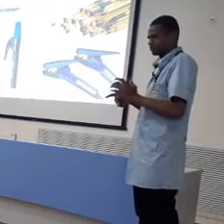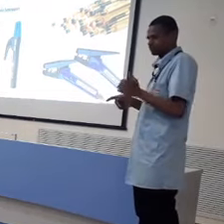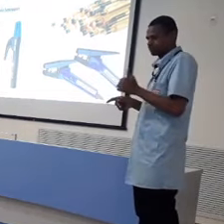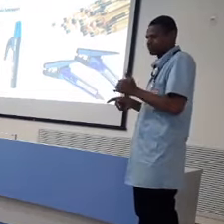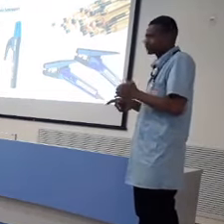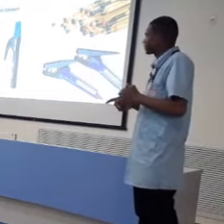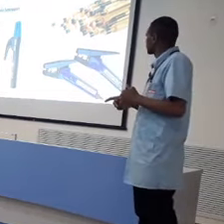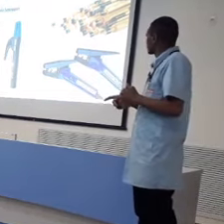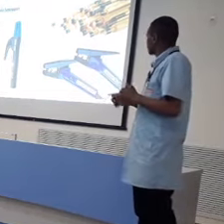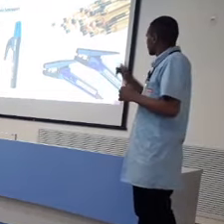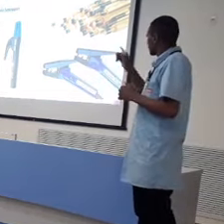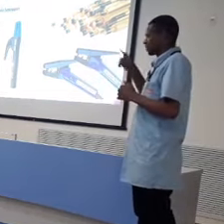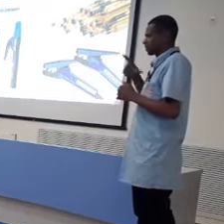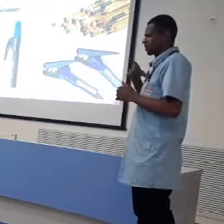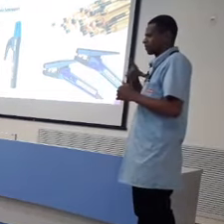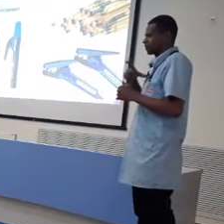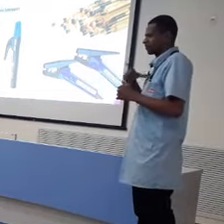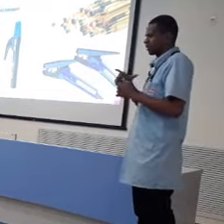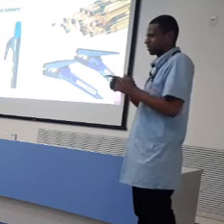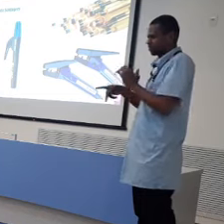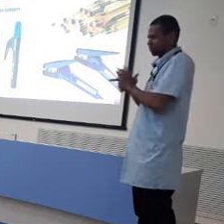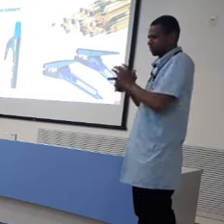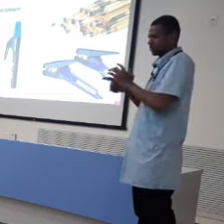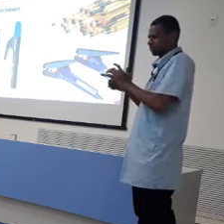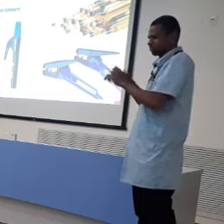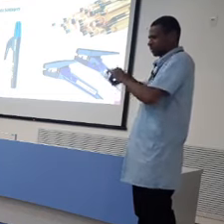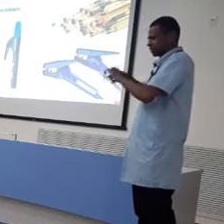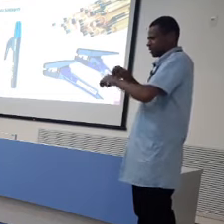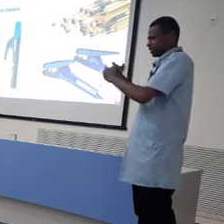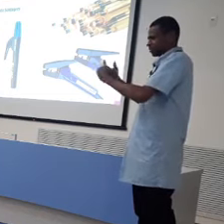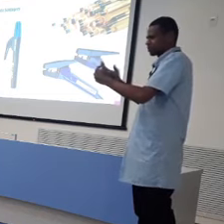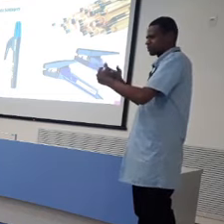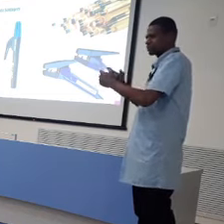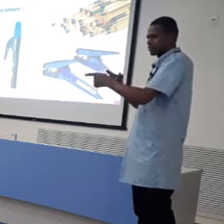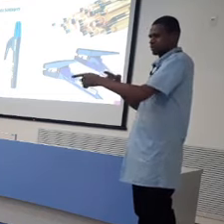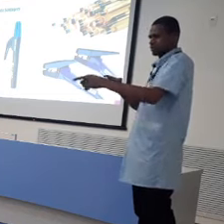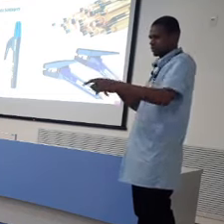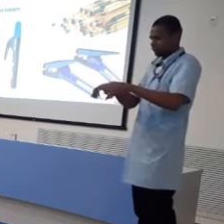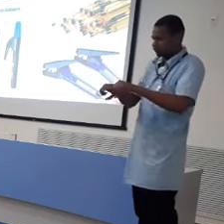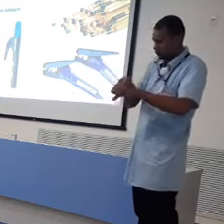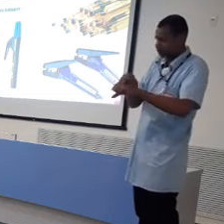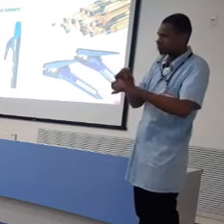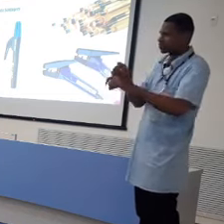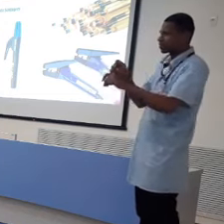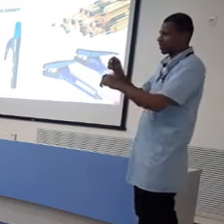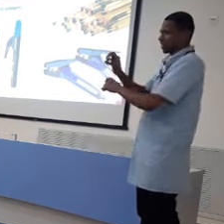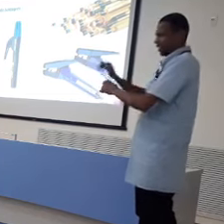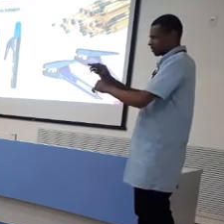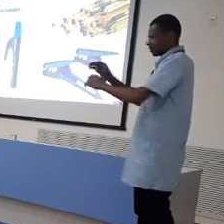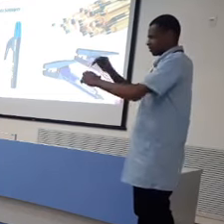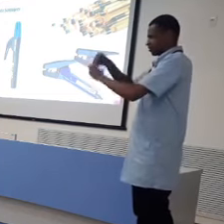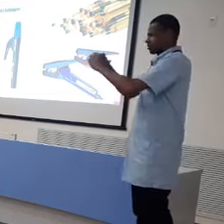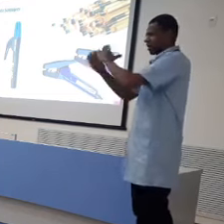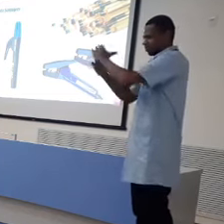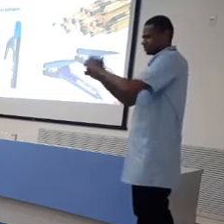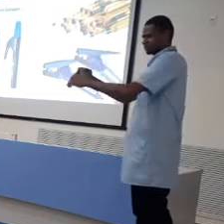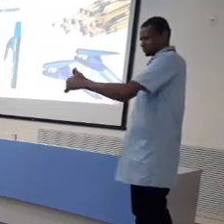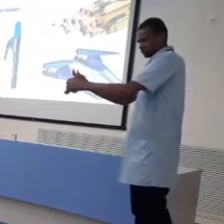né, pessoal? E a diferença entre eles. Por quê? Vocês que estão se formando, vocês vão ter muitos trabalhos, muitos problemas lá com uma empresa, por